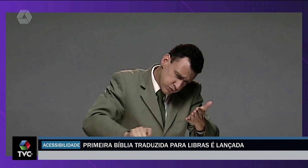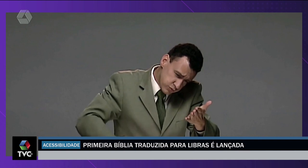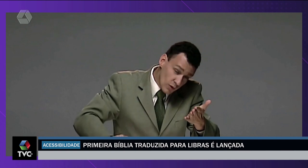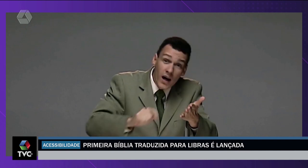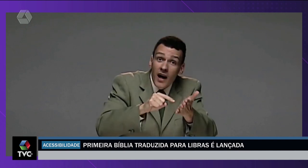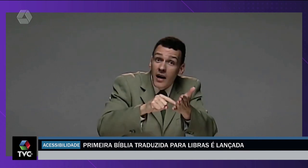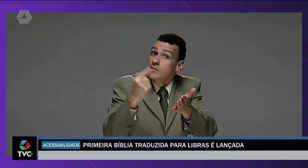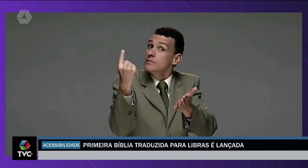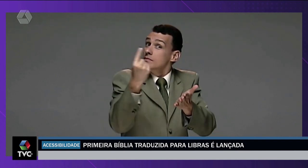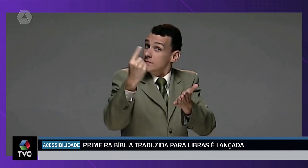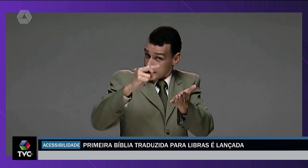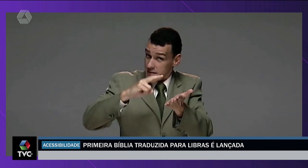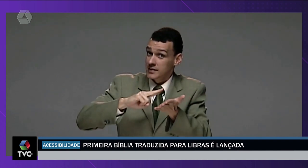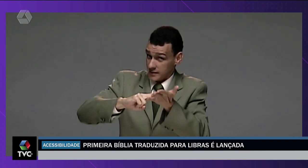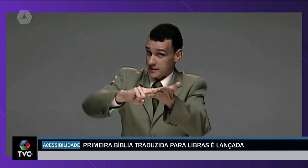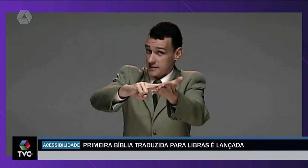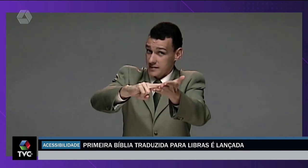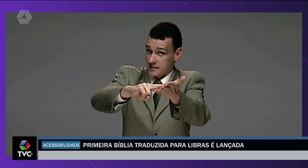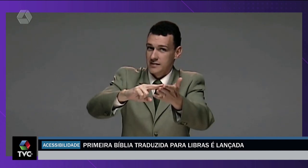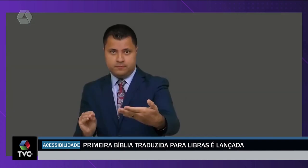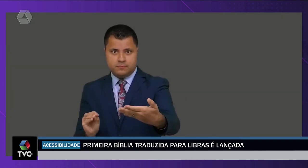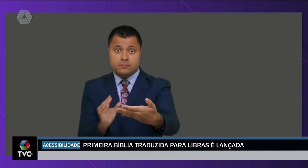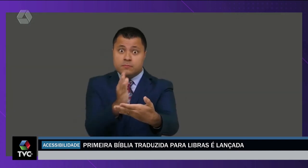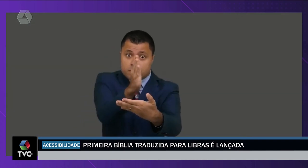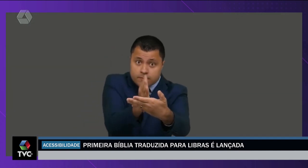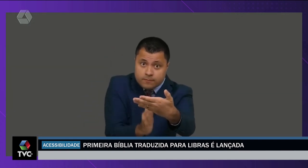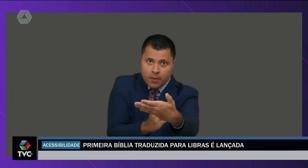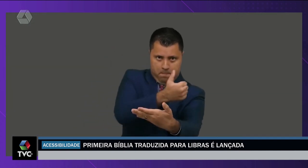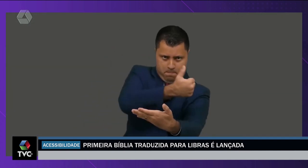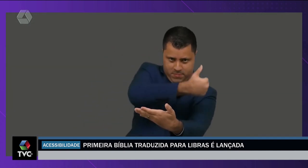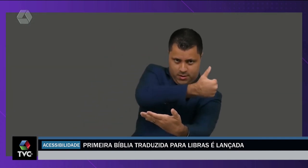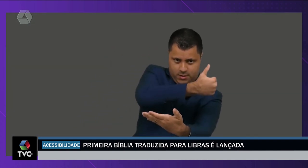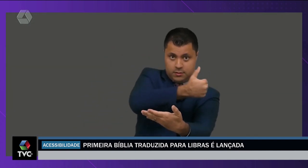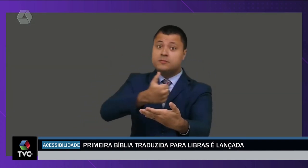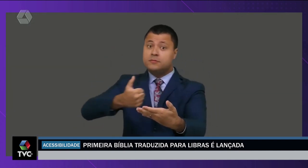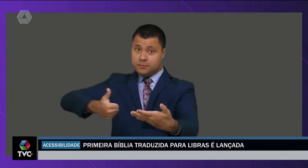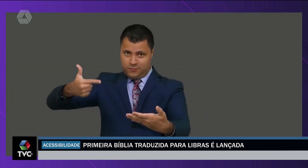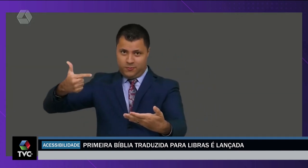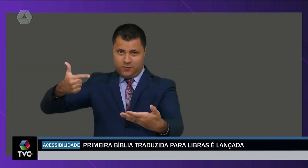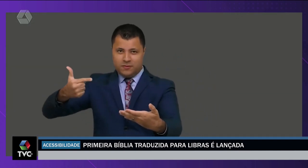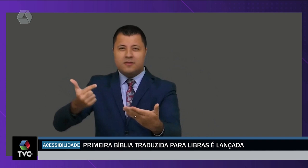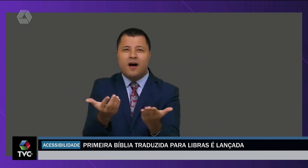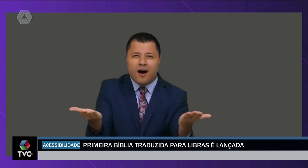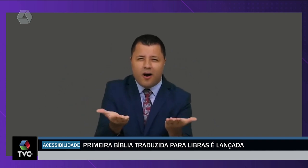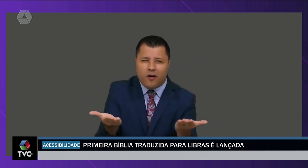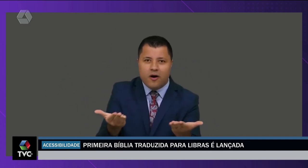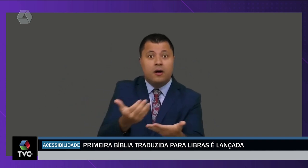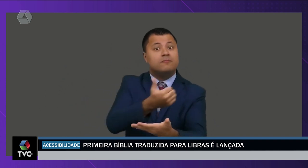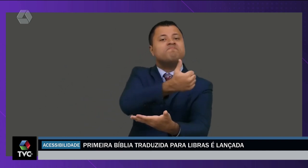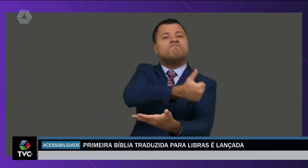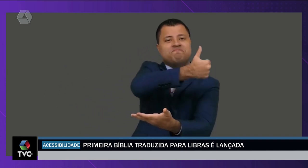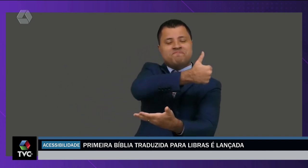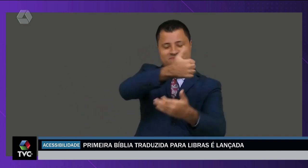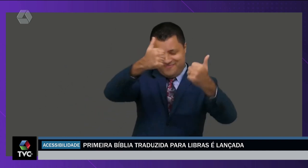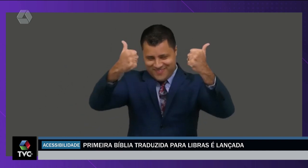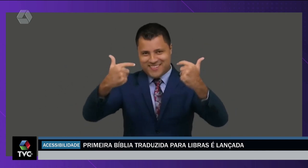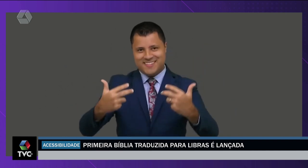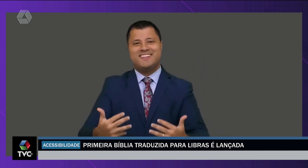para gravar todos os vídeos. A tradução do Novo Mundo da Bíblia Sagrada em língua brasileira de sinais possui cerca de